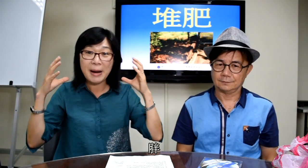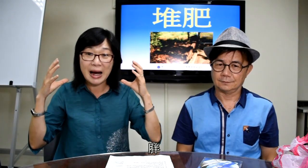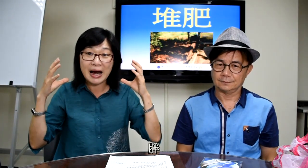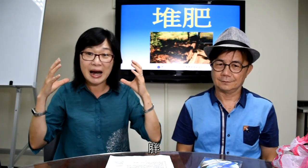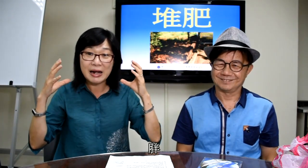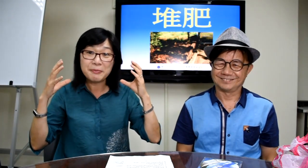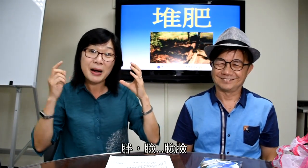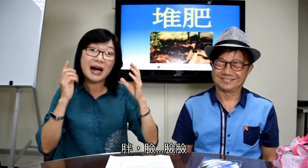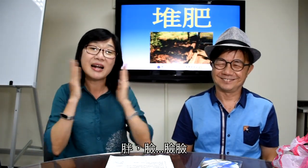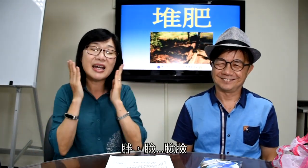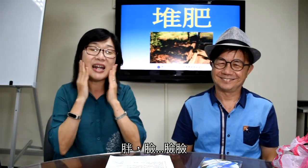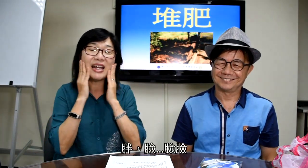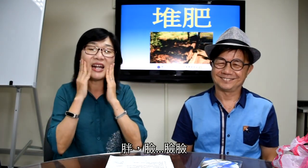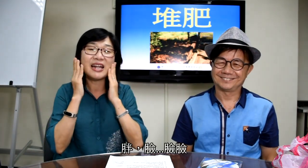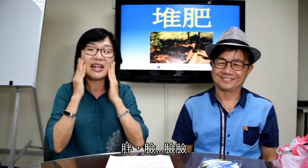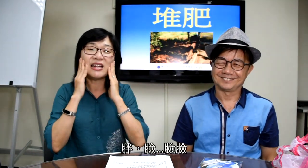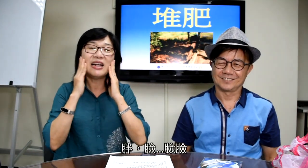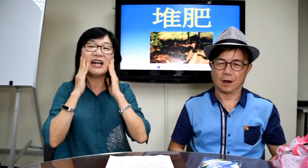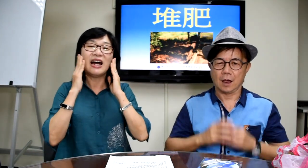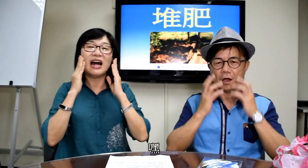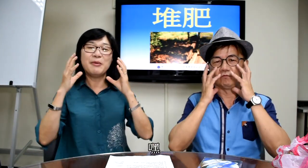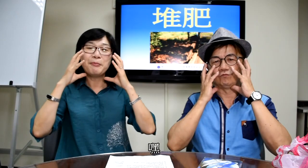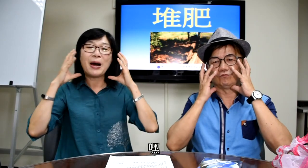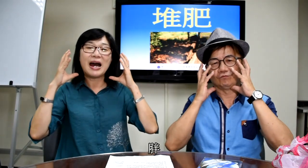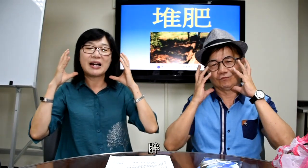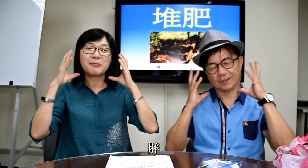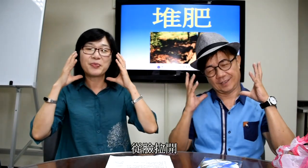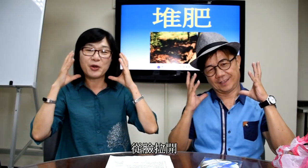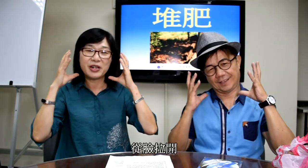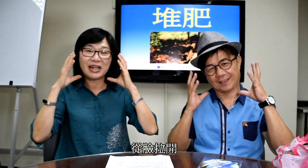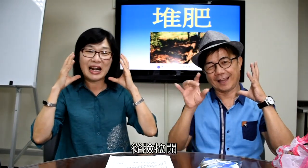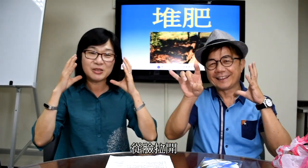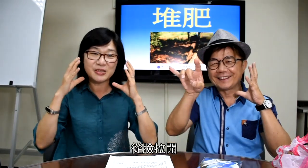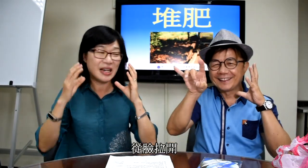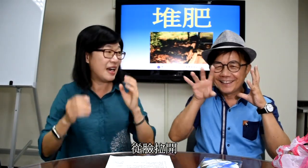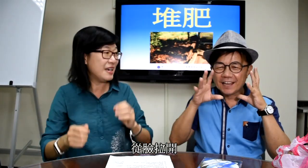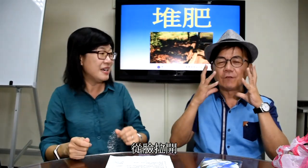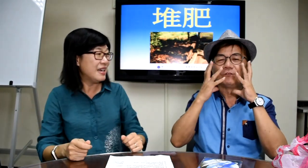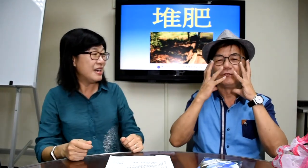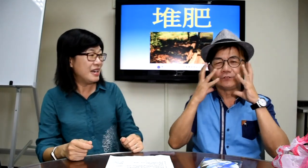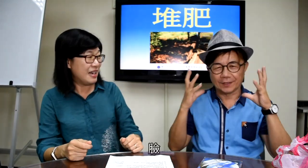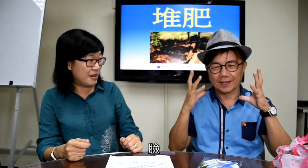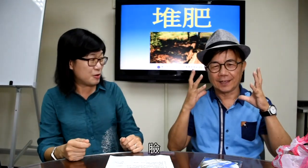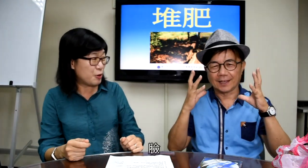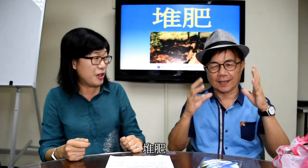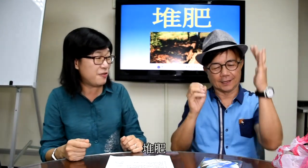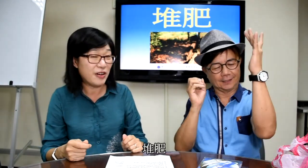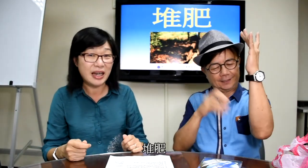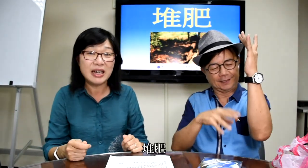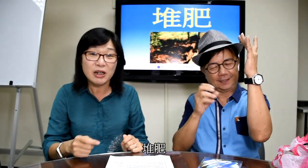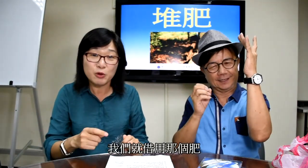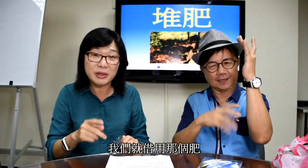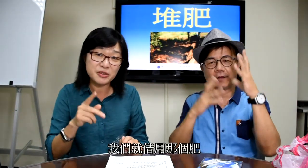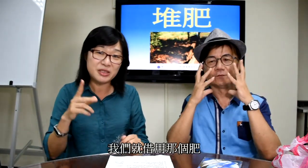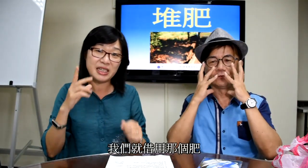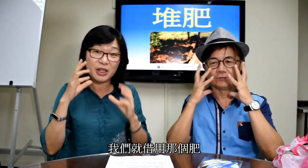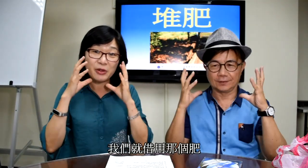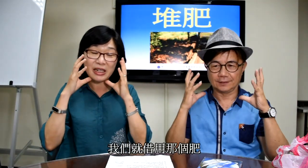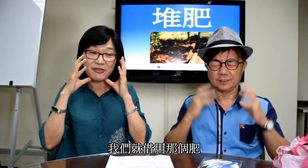胖胖练，胖从脸拉起来，脸堆肥，我们就借用那个肥